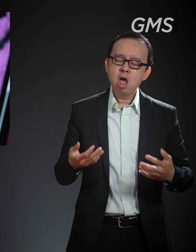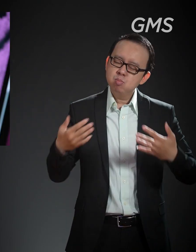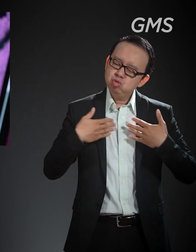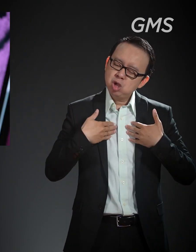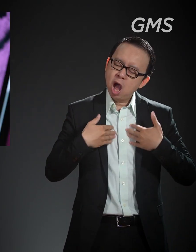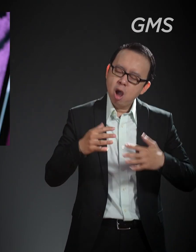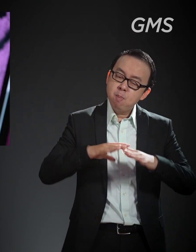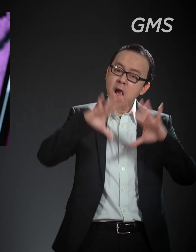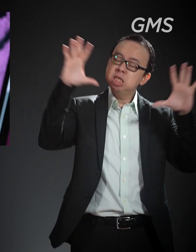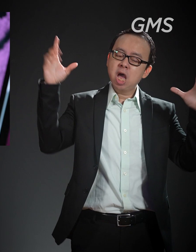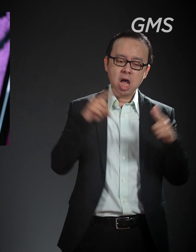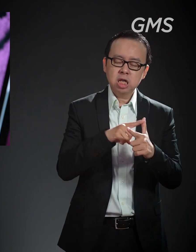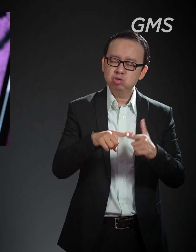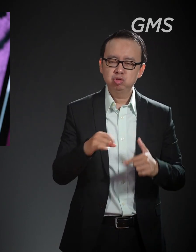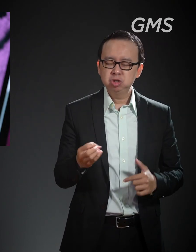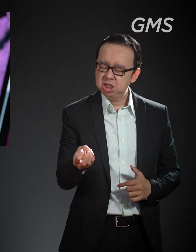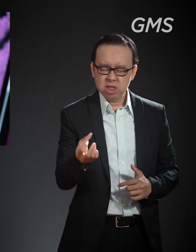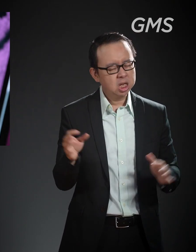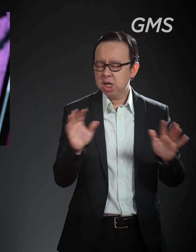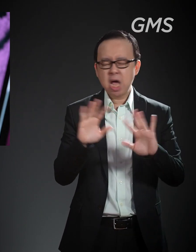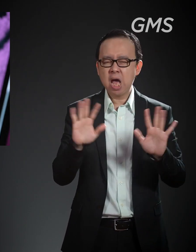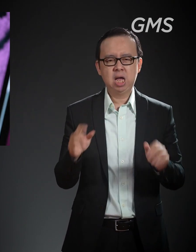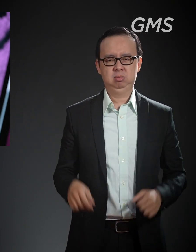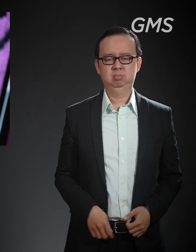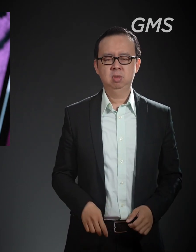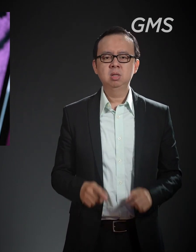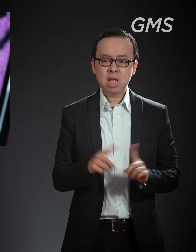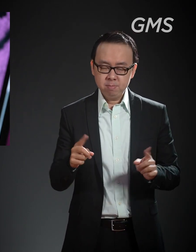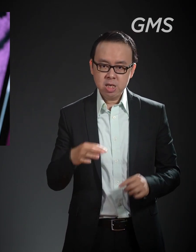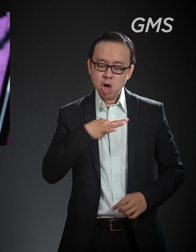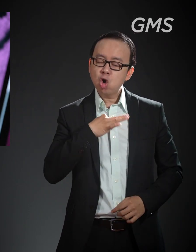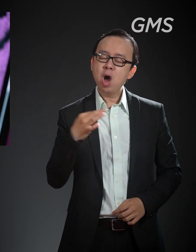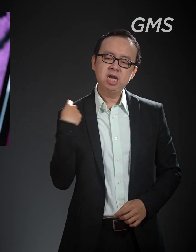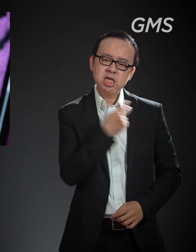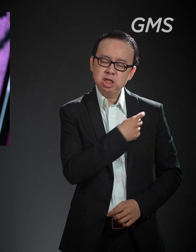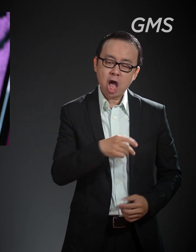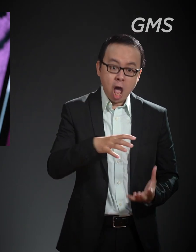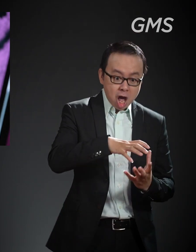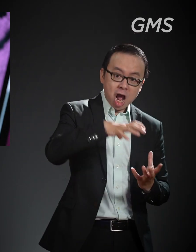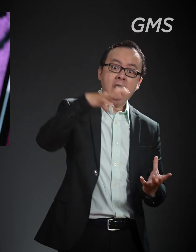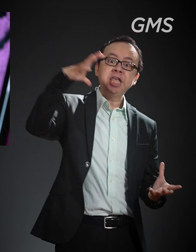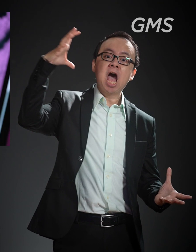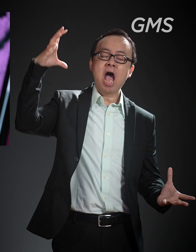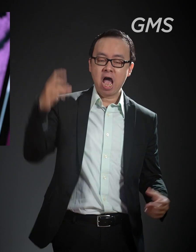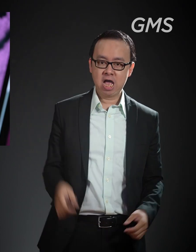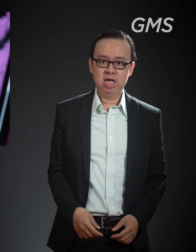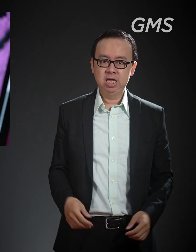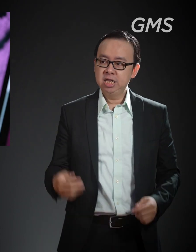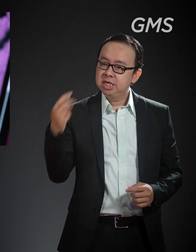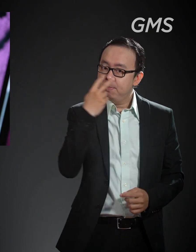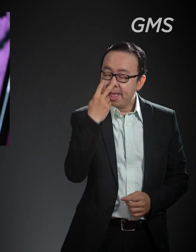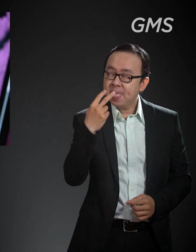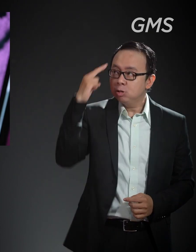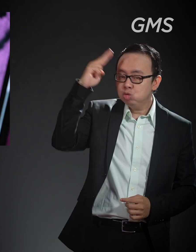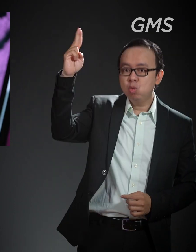miskin secara jasmani. Rohani kita itu kaya di mata Allah karena kita punya harga diri.